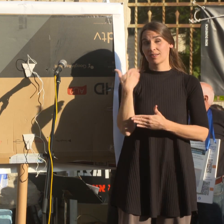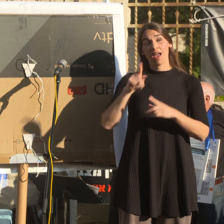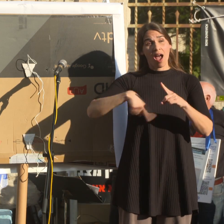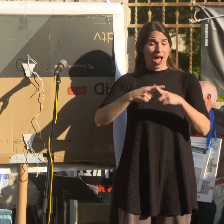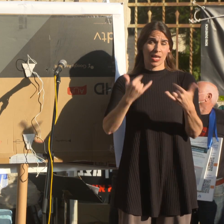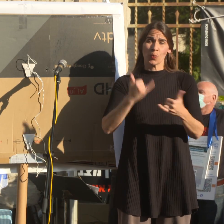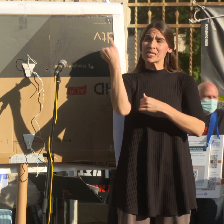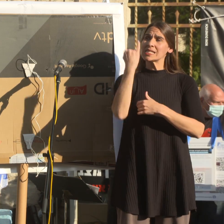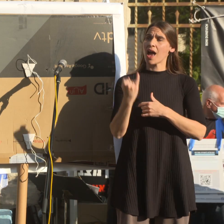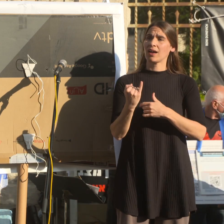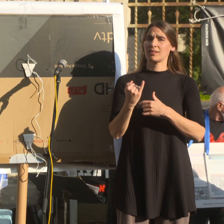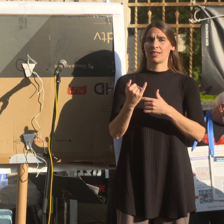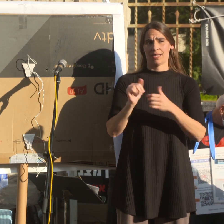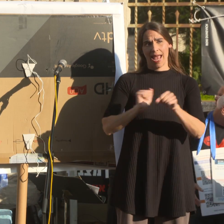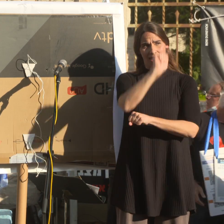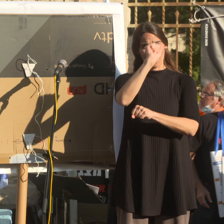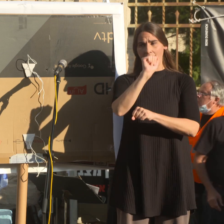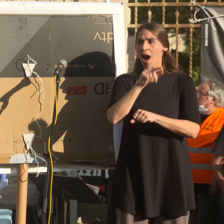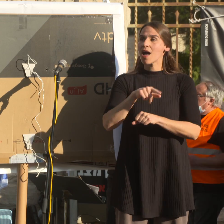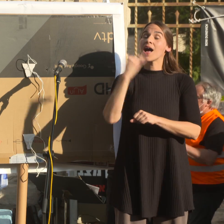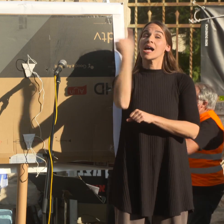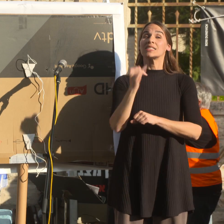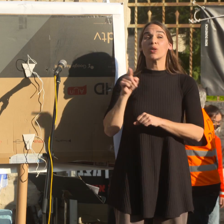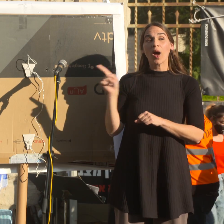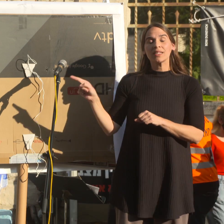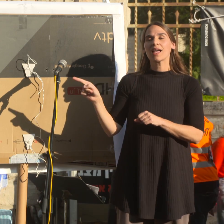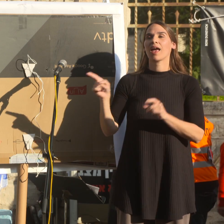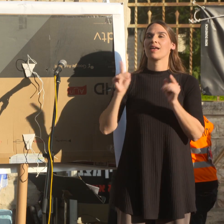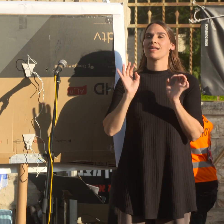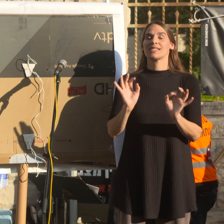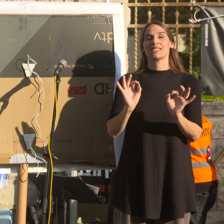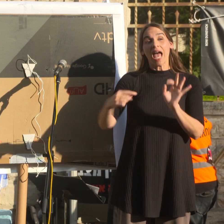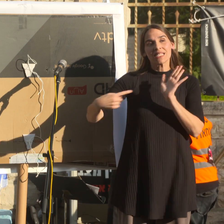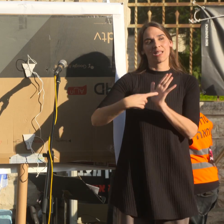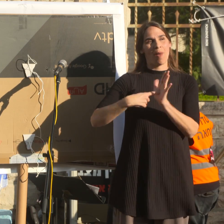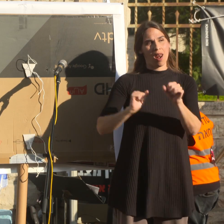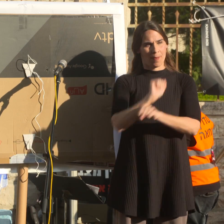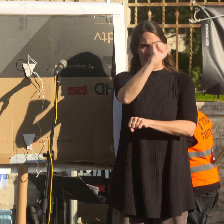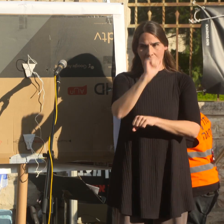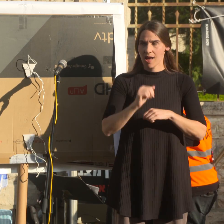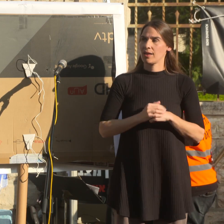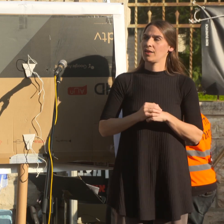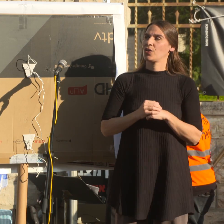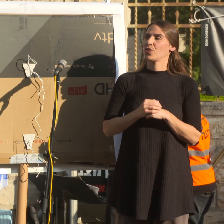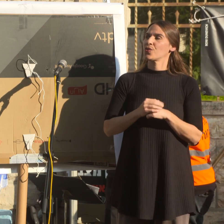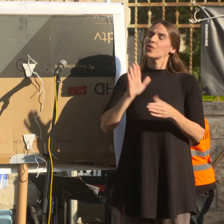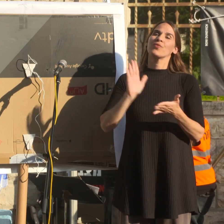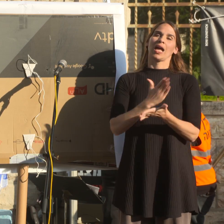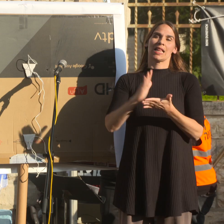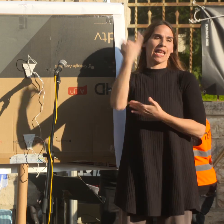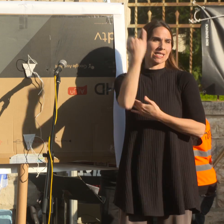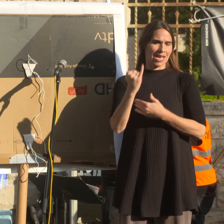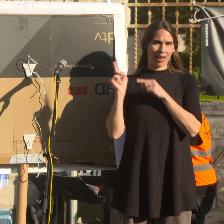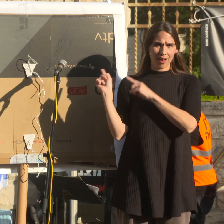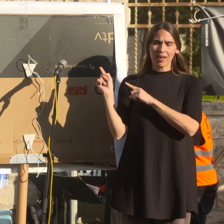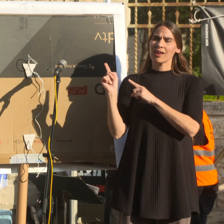ציירתי את המחאה. הציור הזה זה בעצם הסיבה למחאה, והחלטתי לצייר אותו